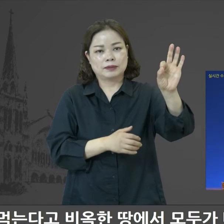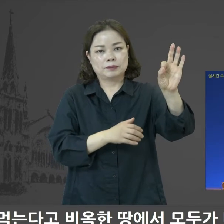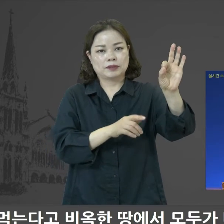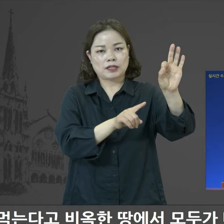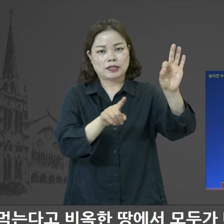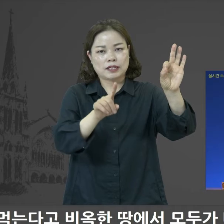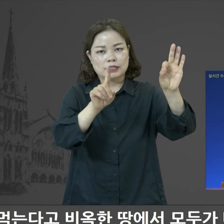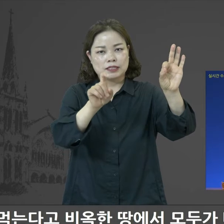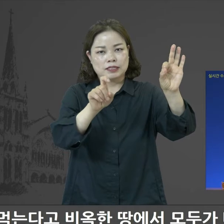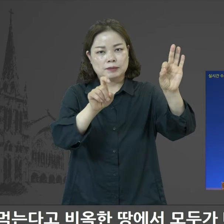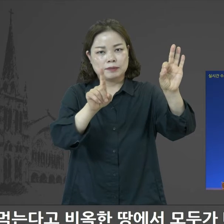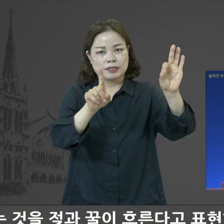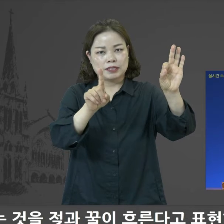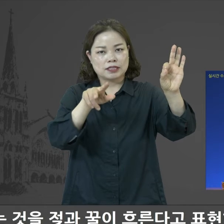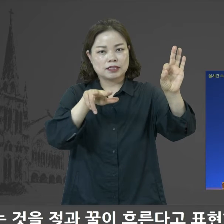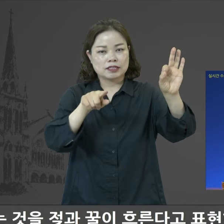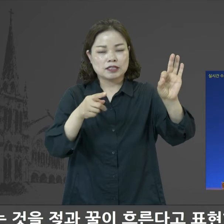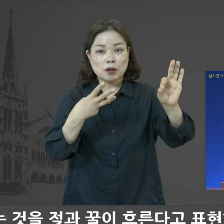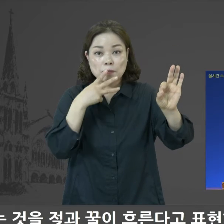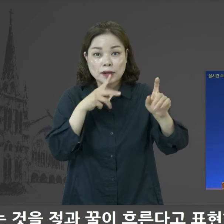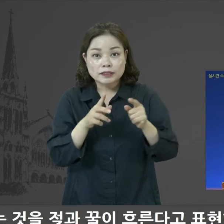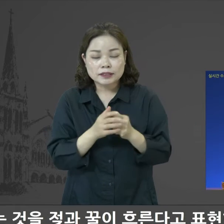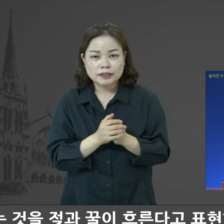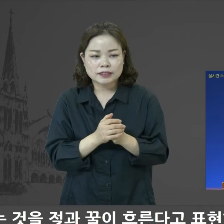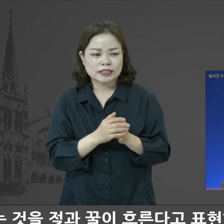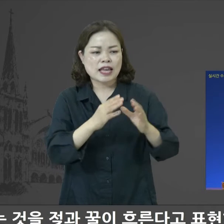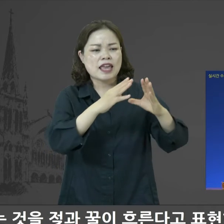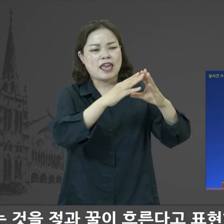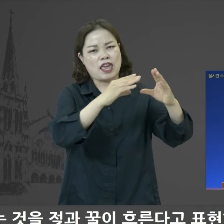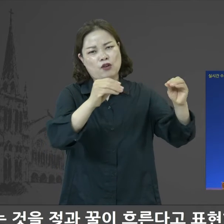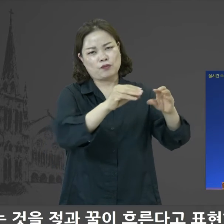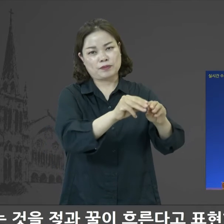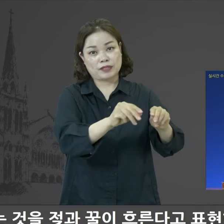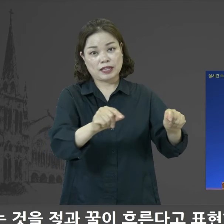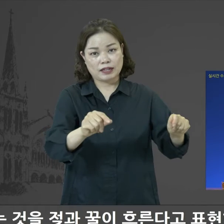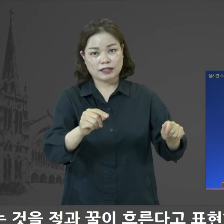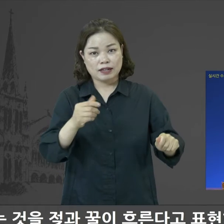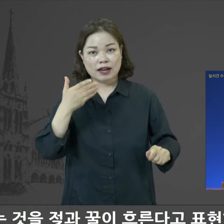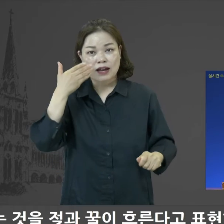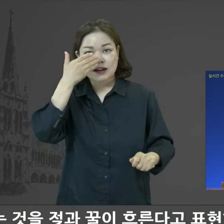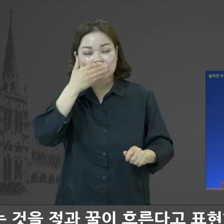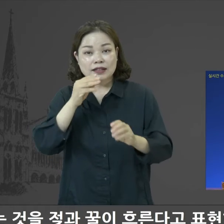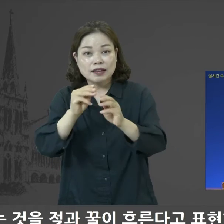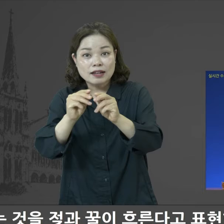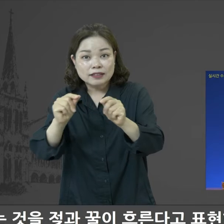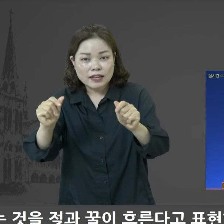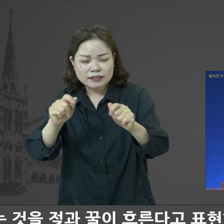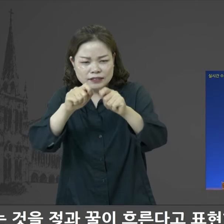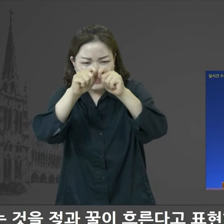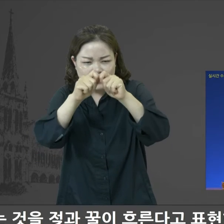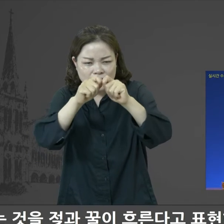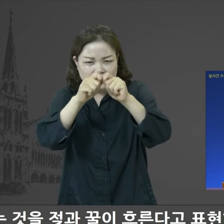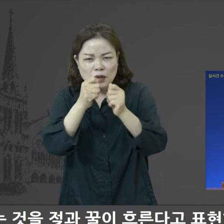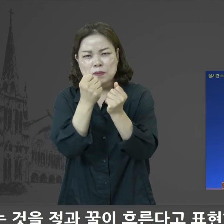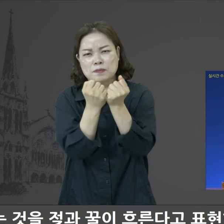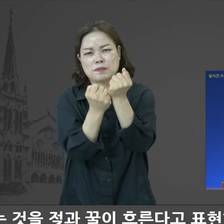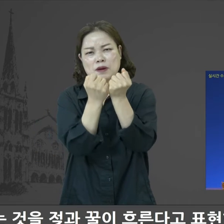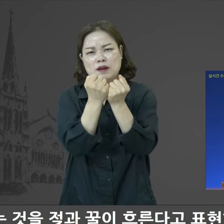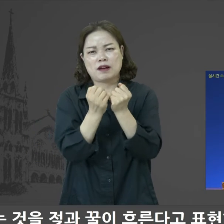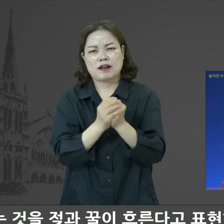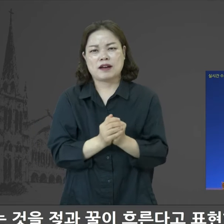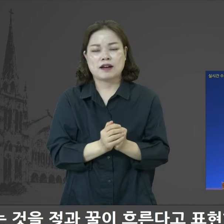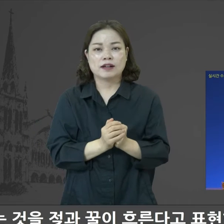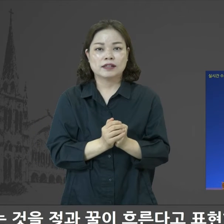10절과 11절 말씀을 보시면 이제 애굽 땅과 가나안 땅에 대한 자세한 설명 및